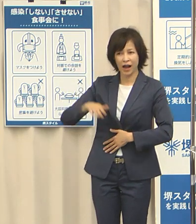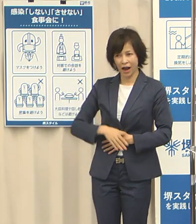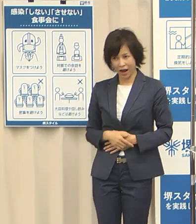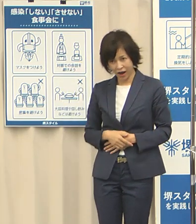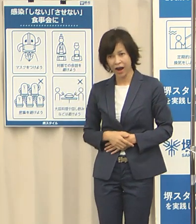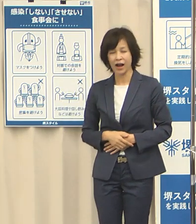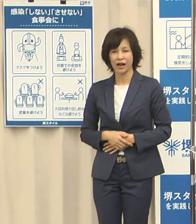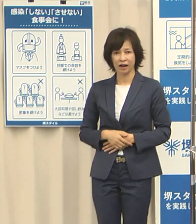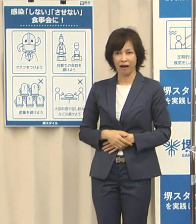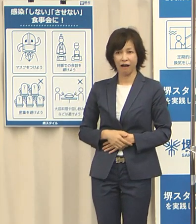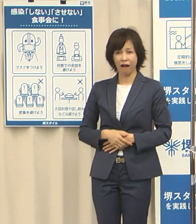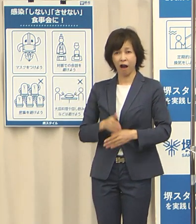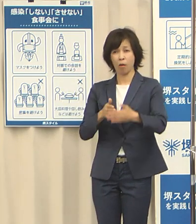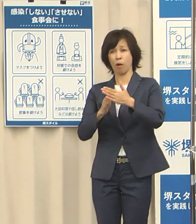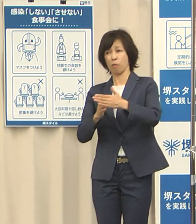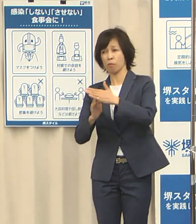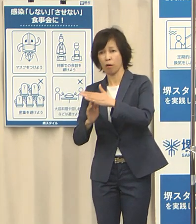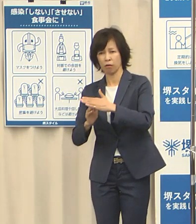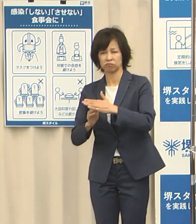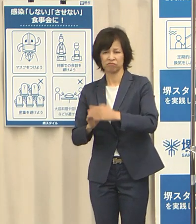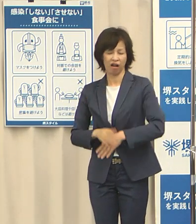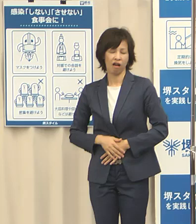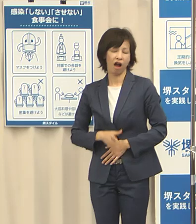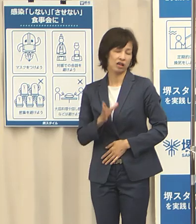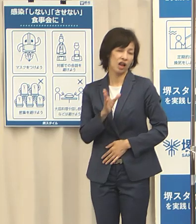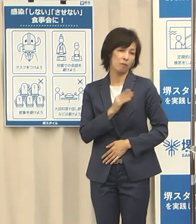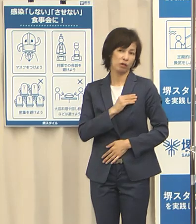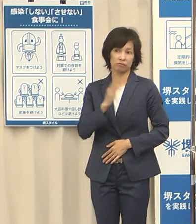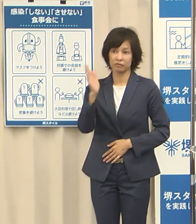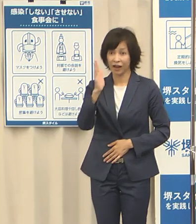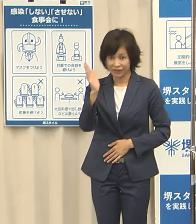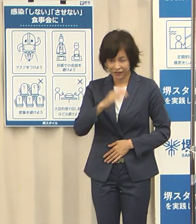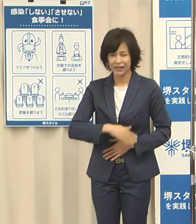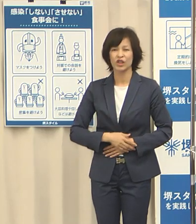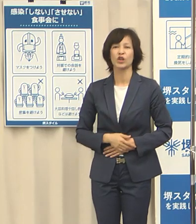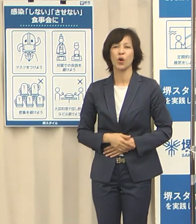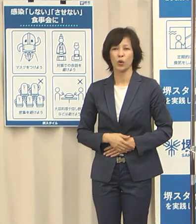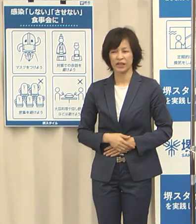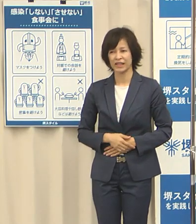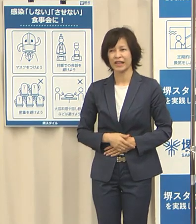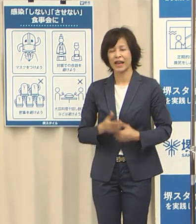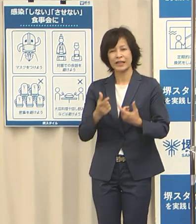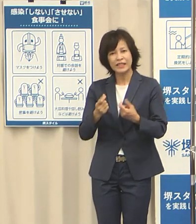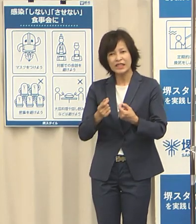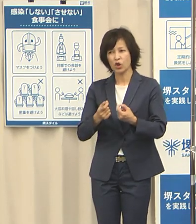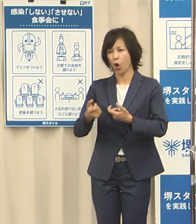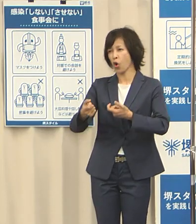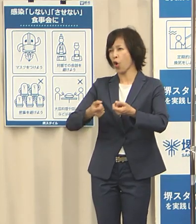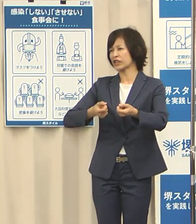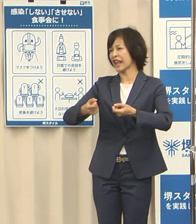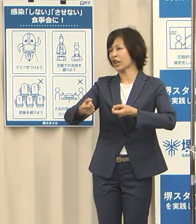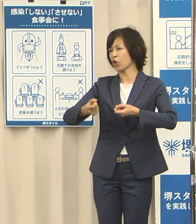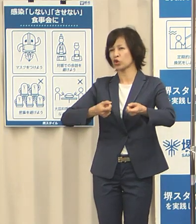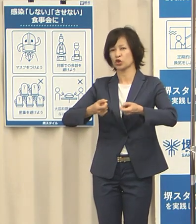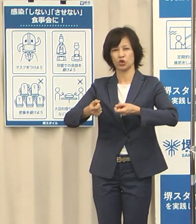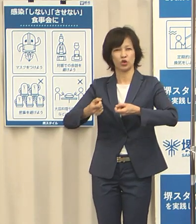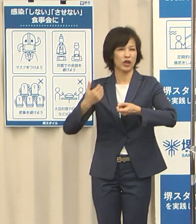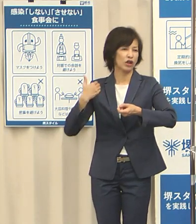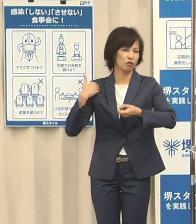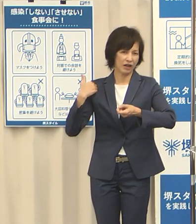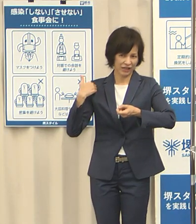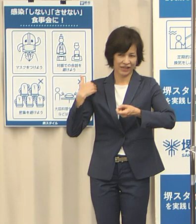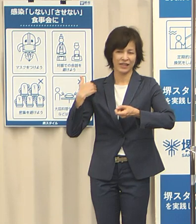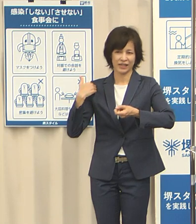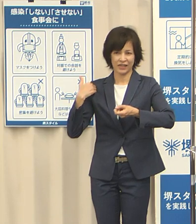先ほどおっしゃったみたいに、もうこれだったらもういいかと諦めてしまわないように、きちんとそのコーディネートをする役割を市長公